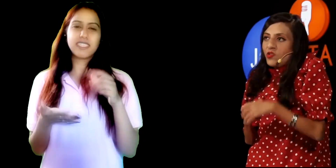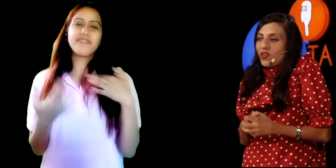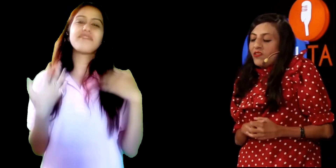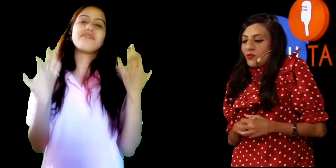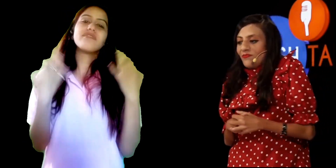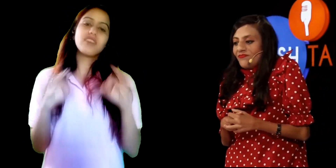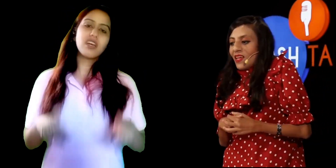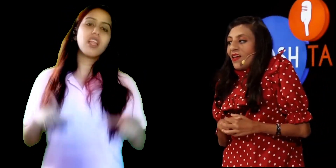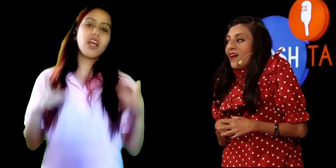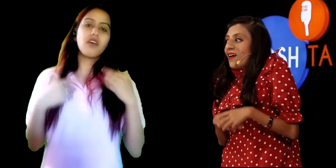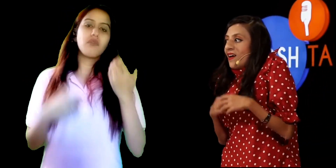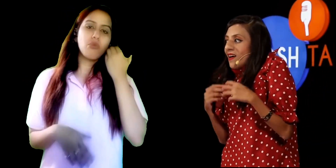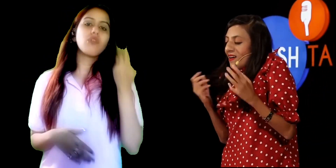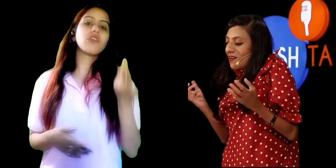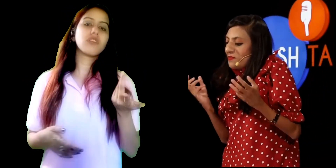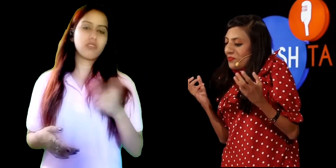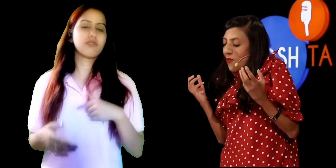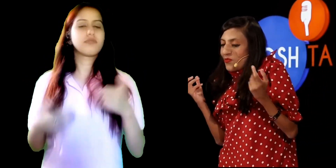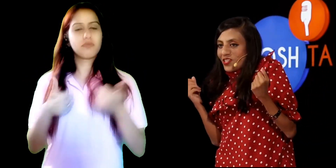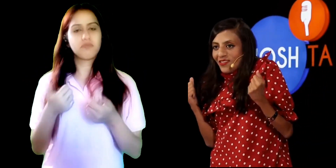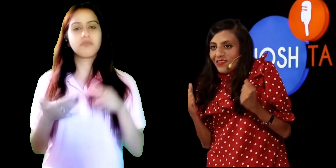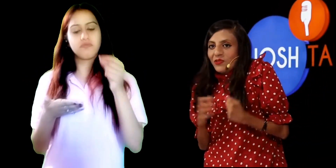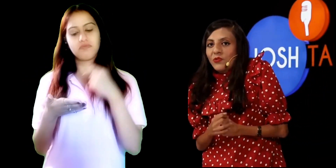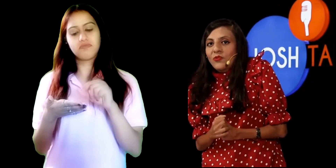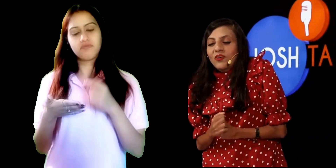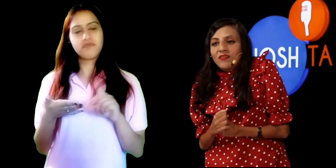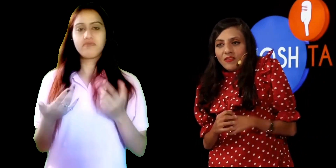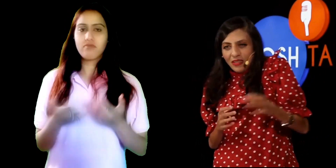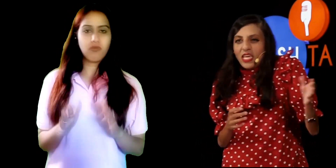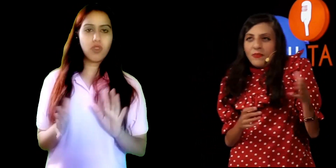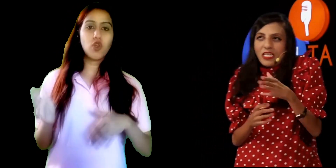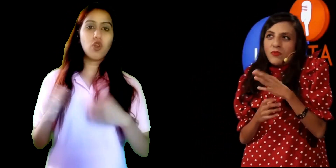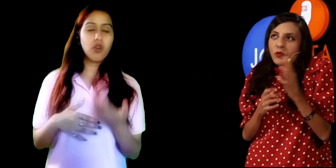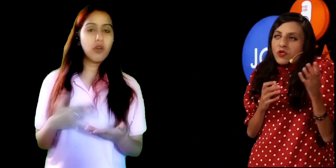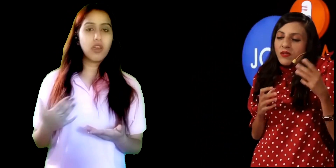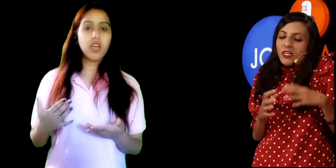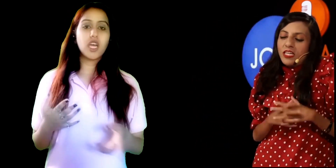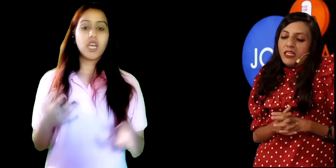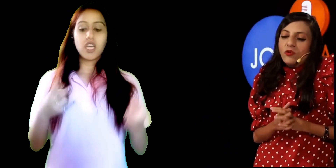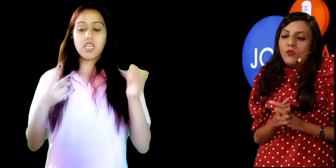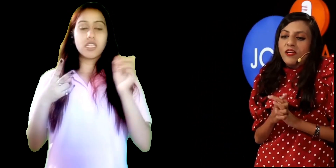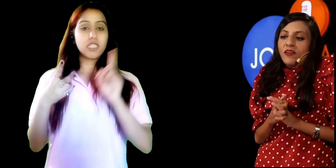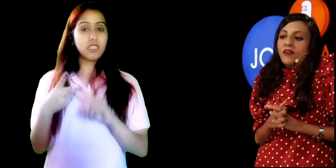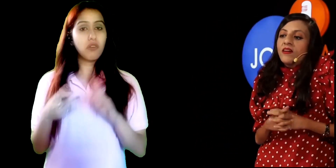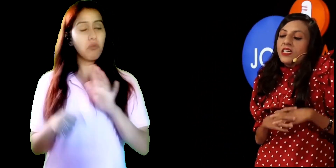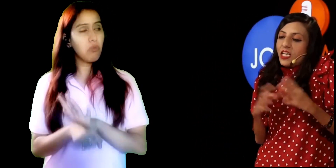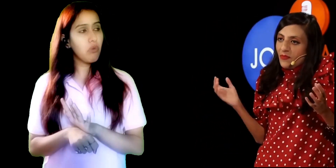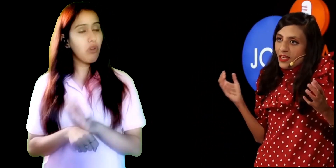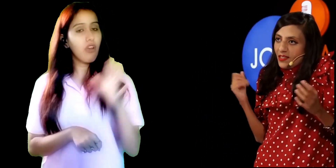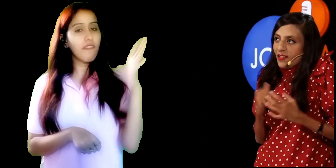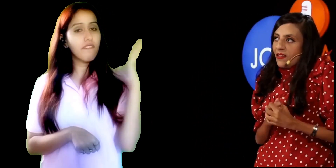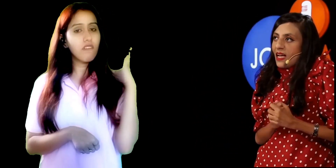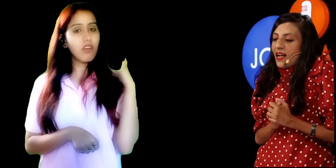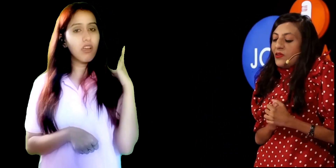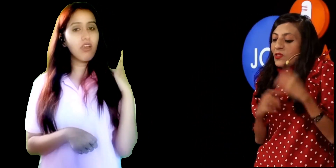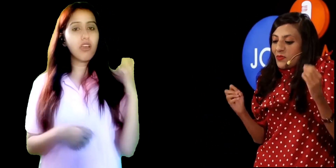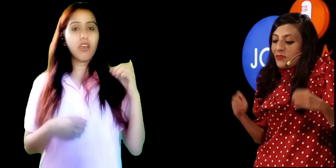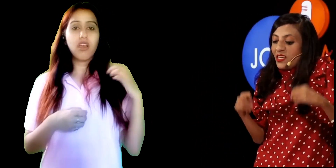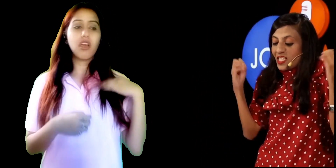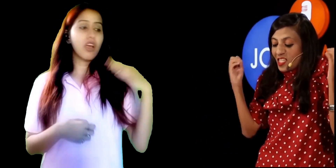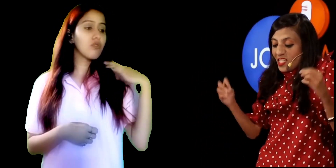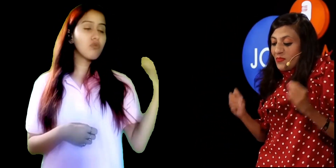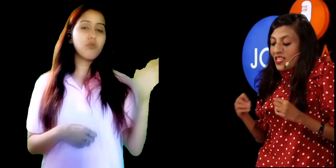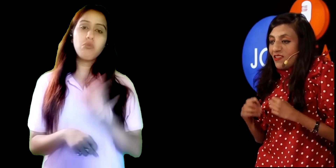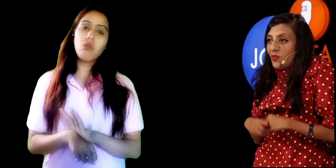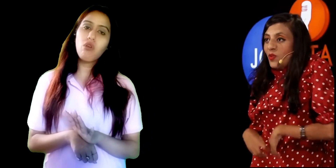के अगले दिन जाके ज्वाइन करो। अब ऑप्शन नहीं था, तो 1 महीने से मैं कुछ कर भी रही थी, तो मैंने जाके मेंस दिया। एंड उसके